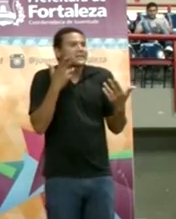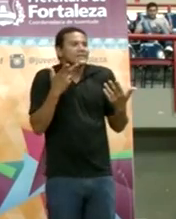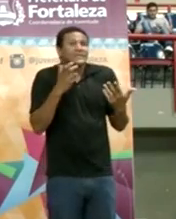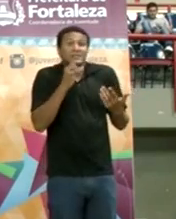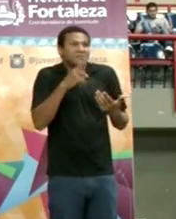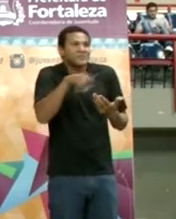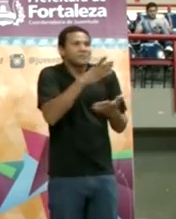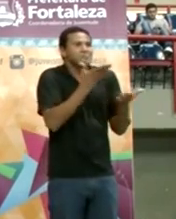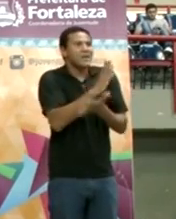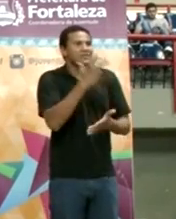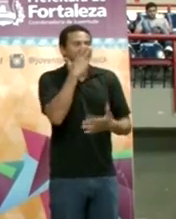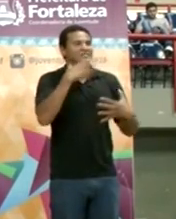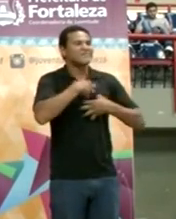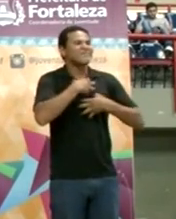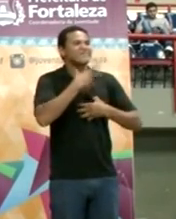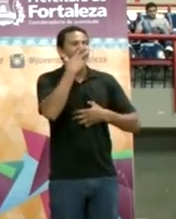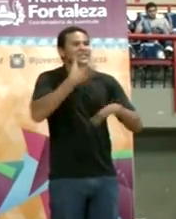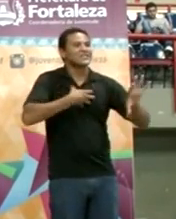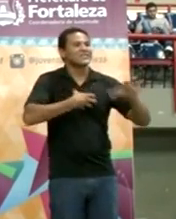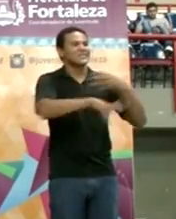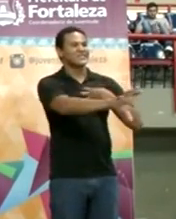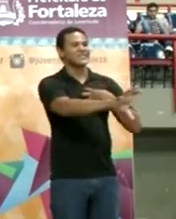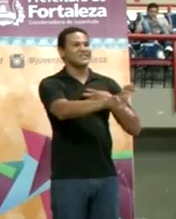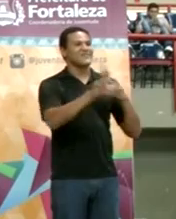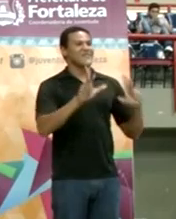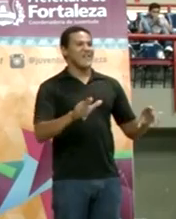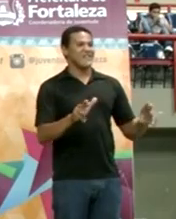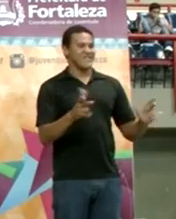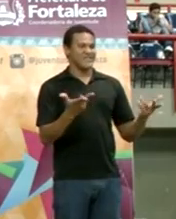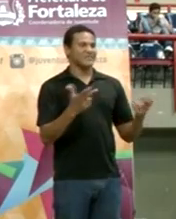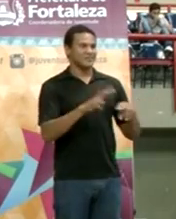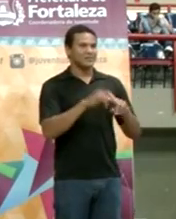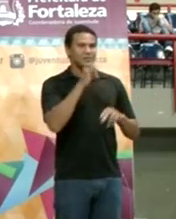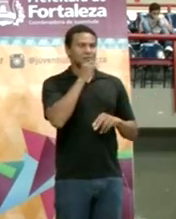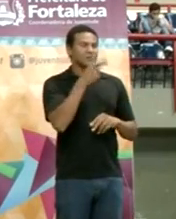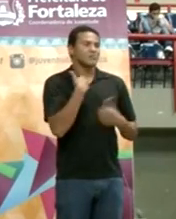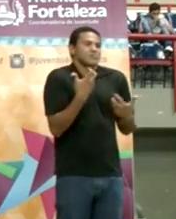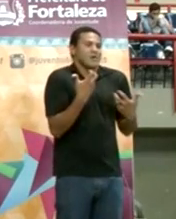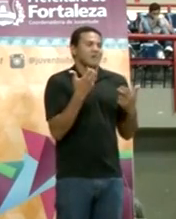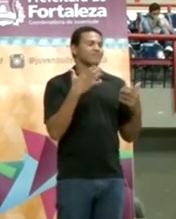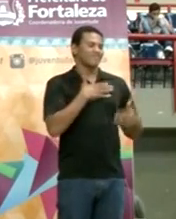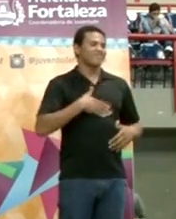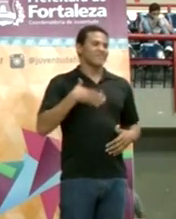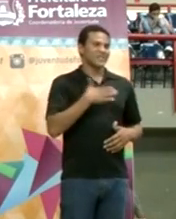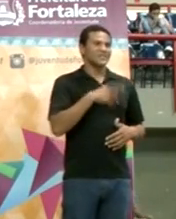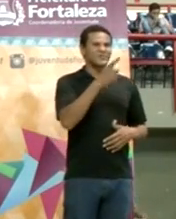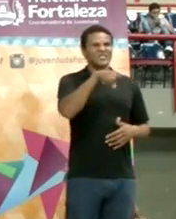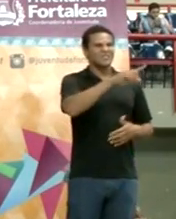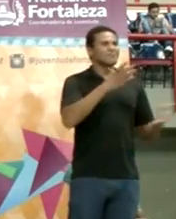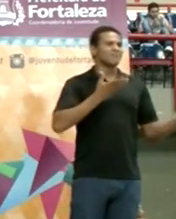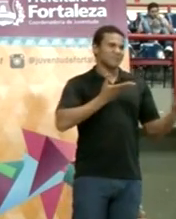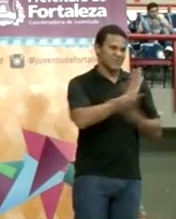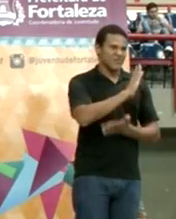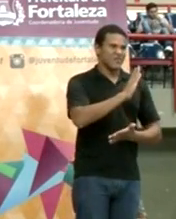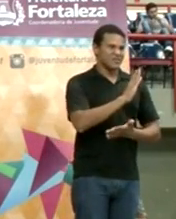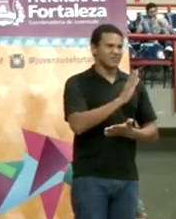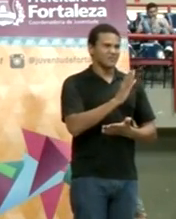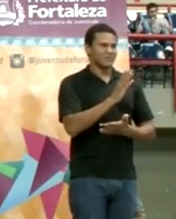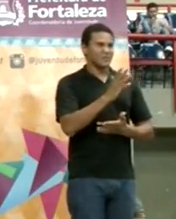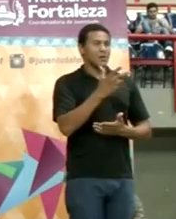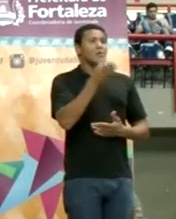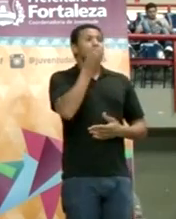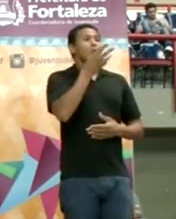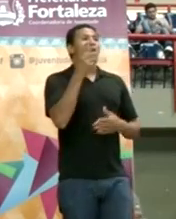são aprovados, eu fico muito feliz. E espero que vocês sejam aprovados. Então, o segredo é não desistir, tá? Eu acho que